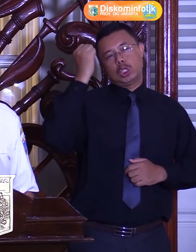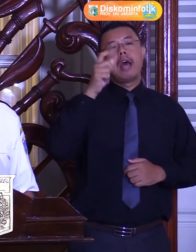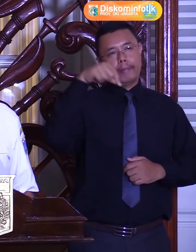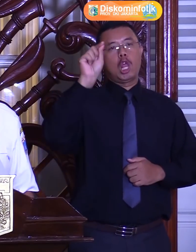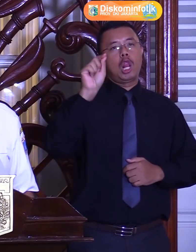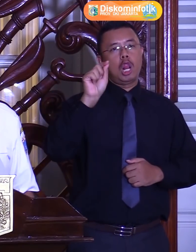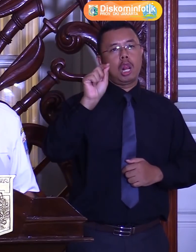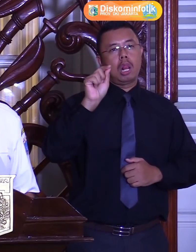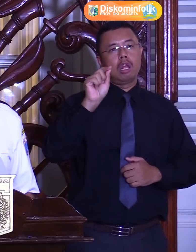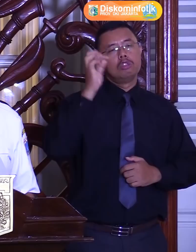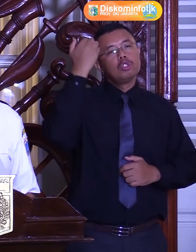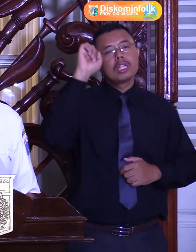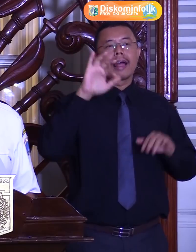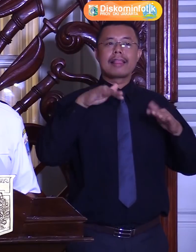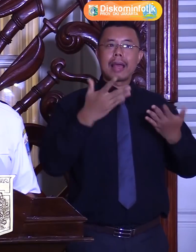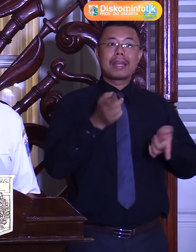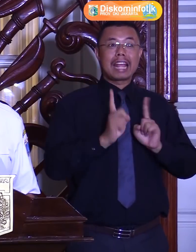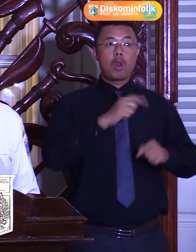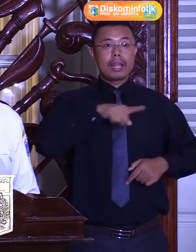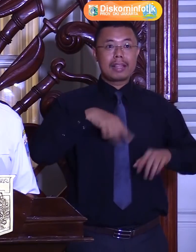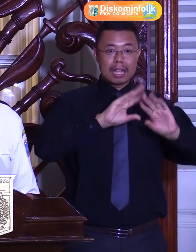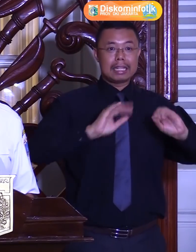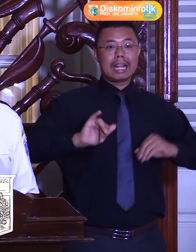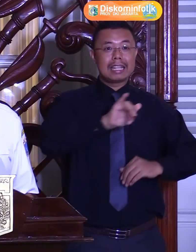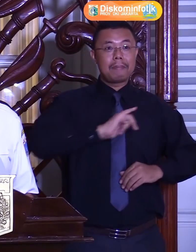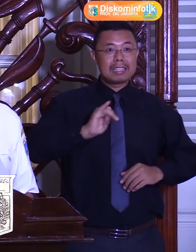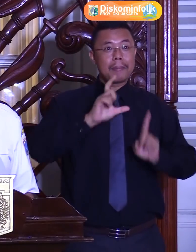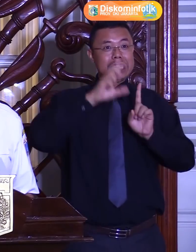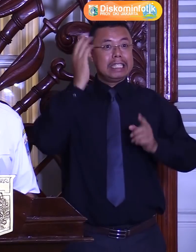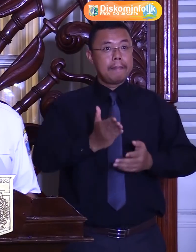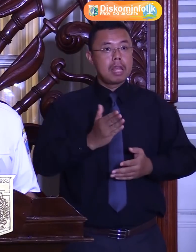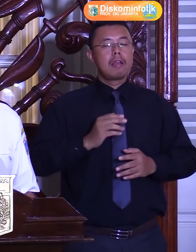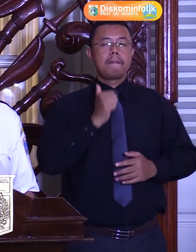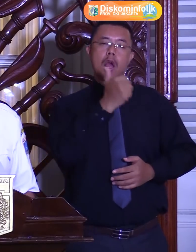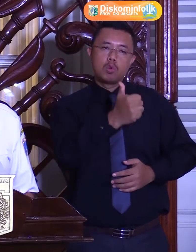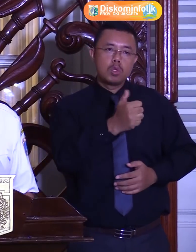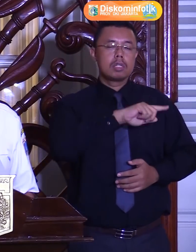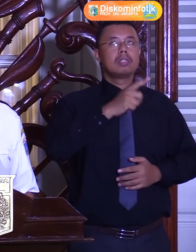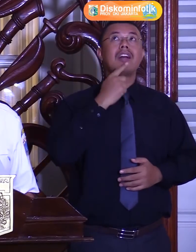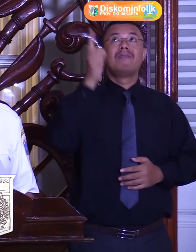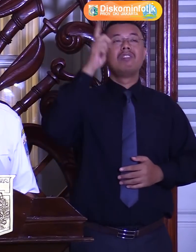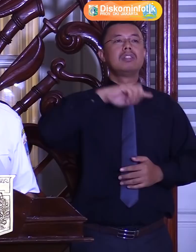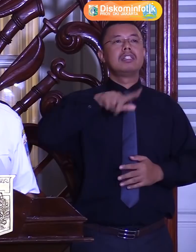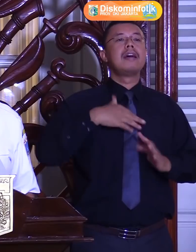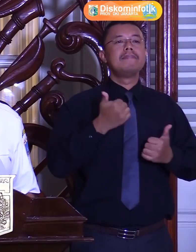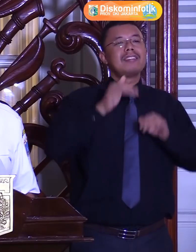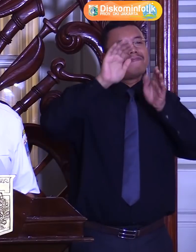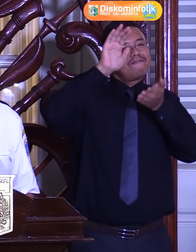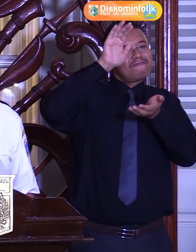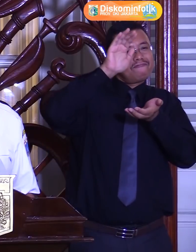situasinya sulit. Tapi bila kita kerjakan dengan disiplin, dengan baik, insya Allah nanti kita bisa